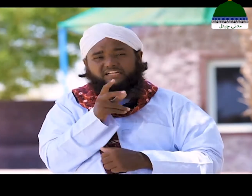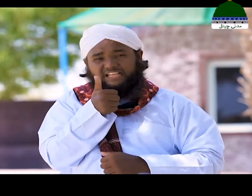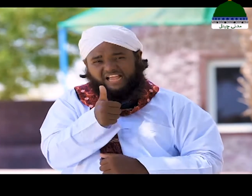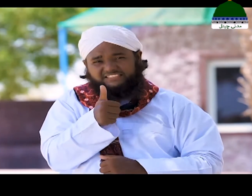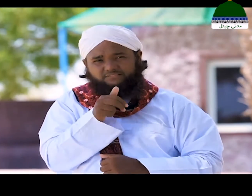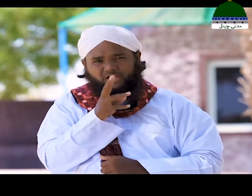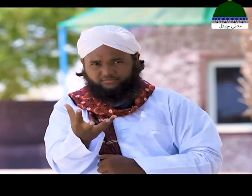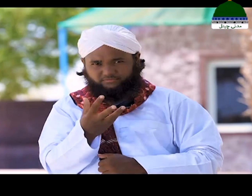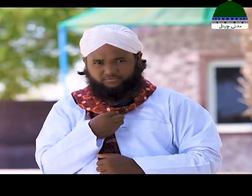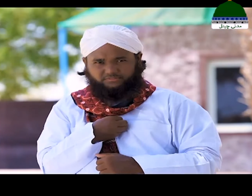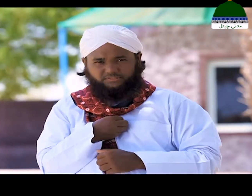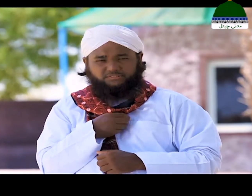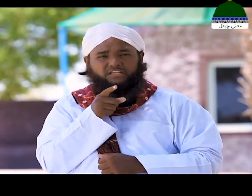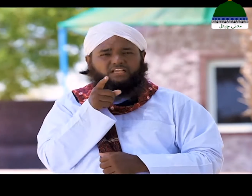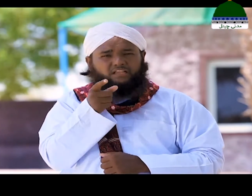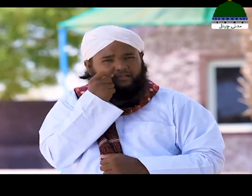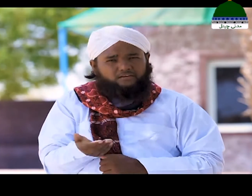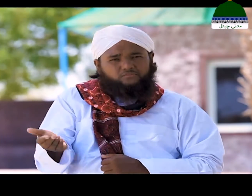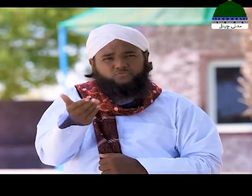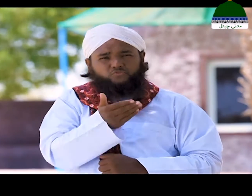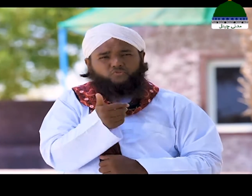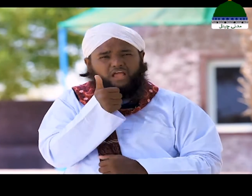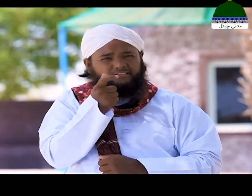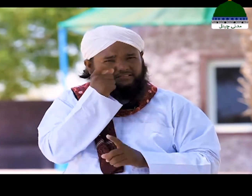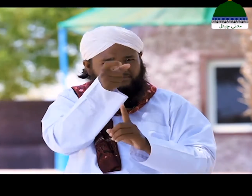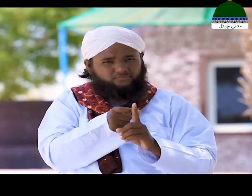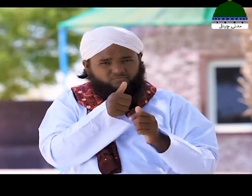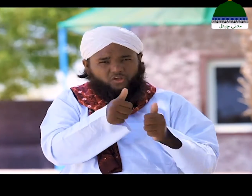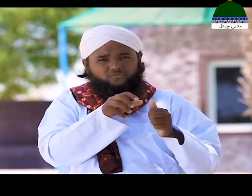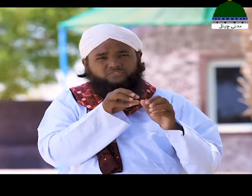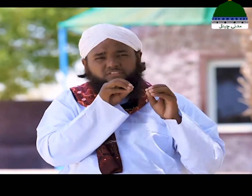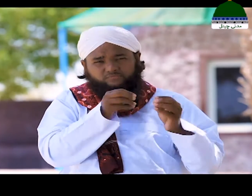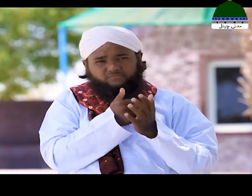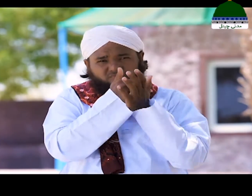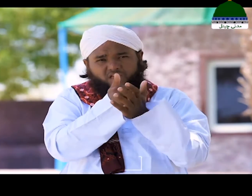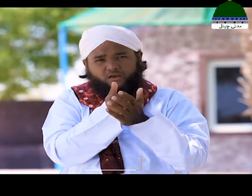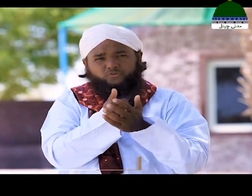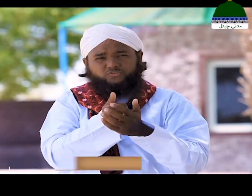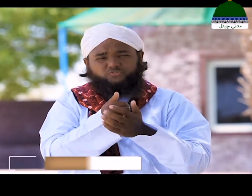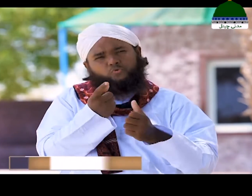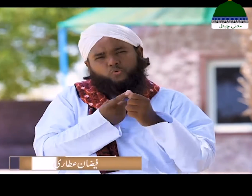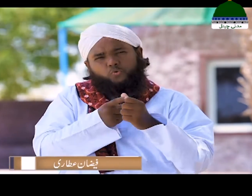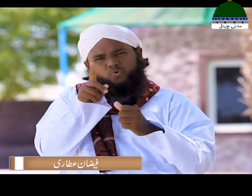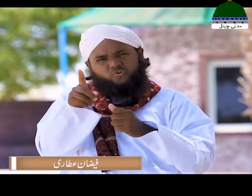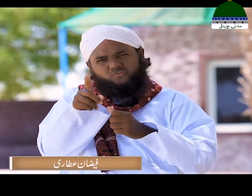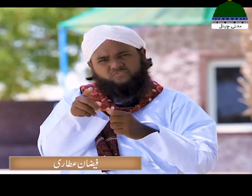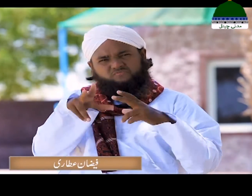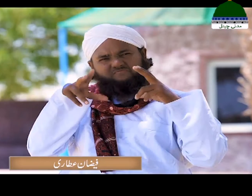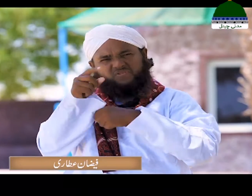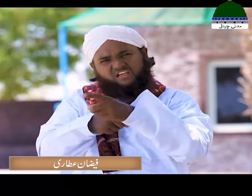نے کہا، محسن کے ساتھ احسان کر، اور جو برائی کرے گا اسے برائی کا بدلہ خود ہی مل جائے گا۔ جب اس نے اپنی بات